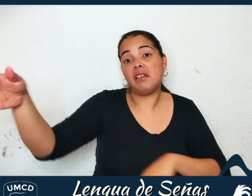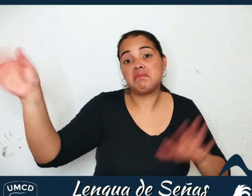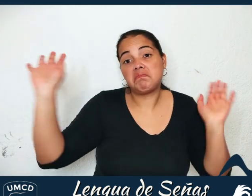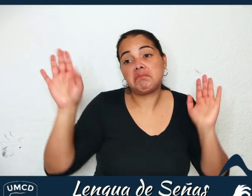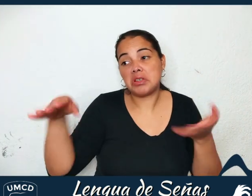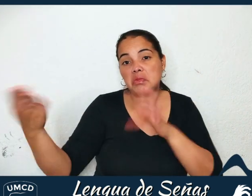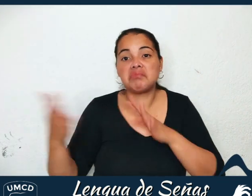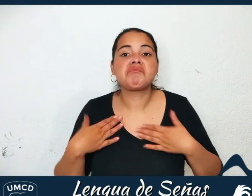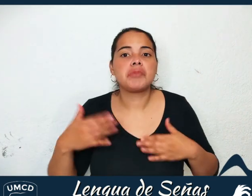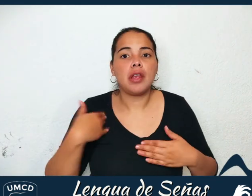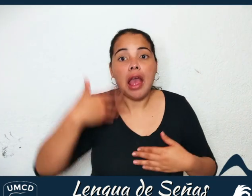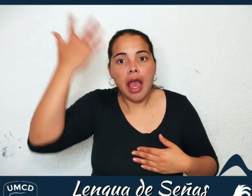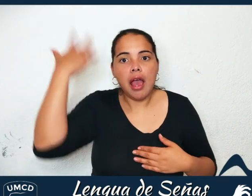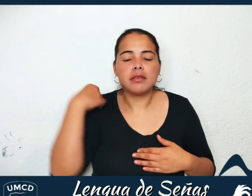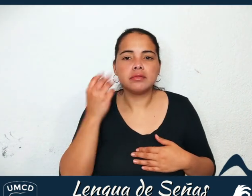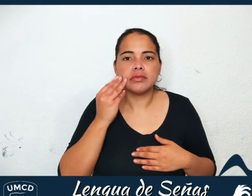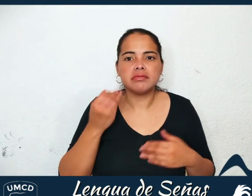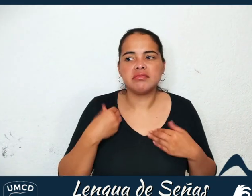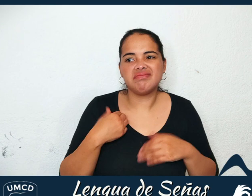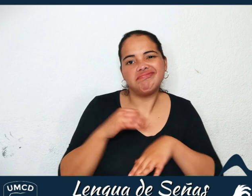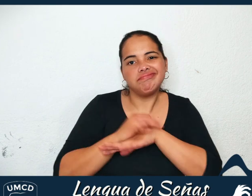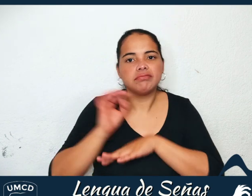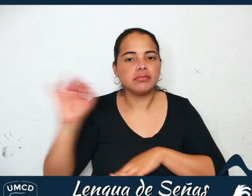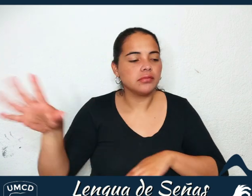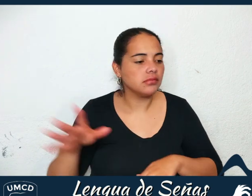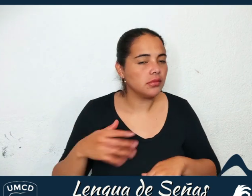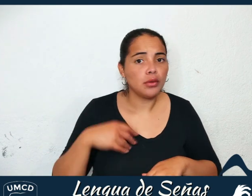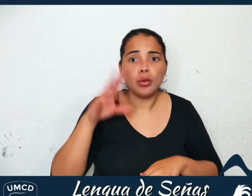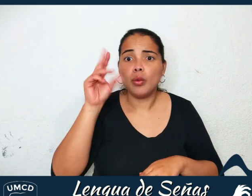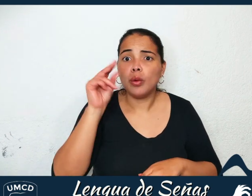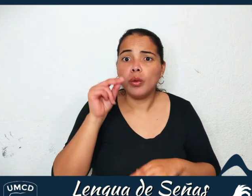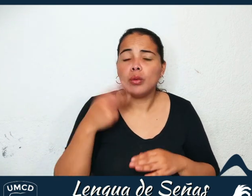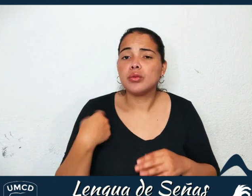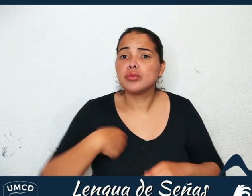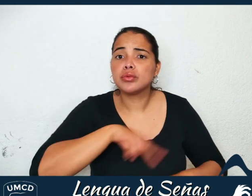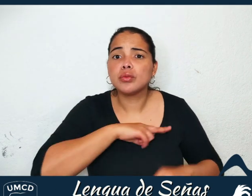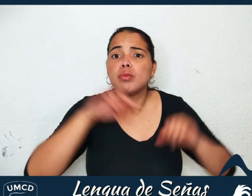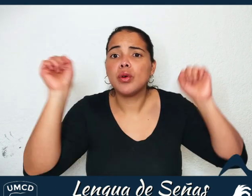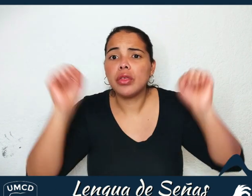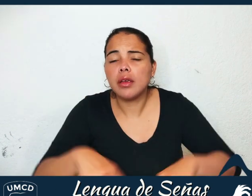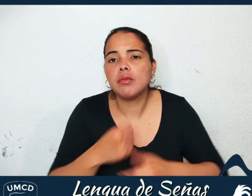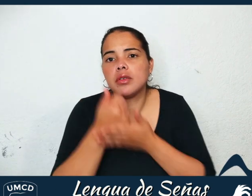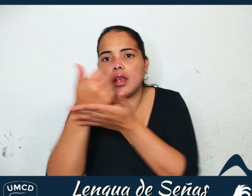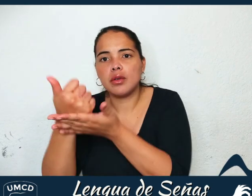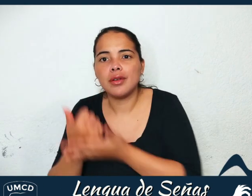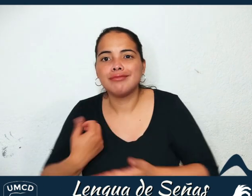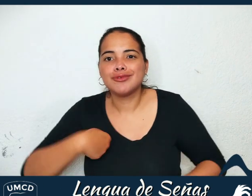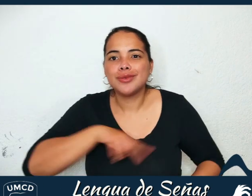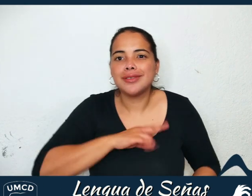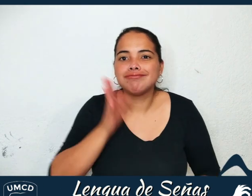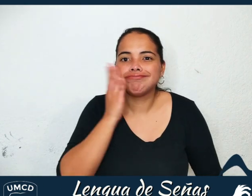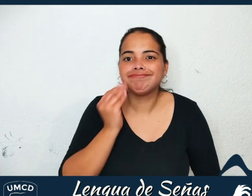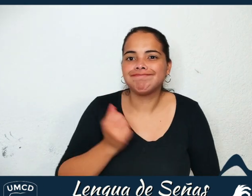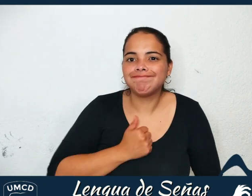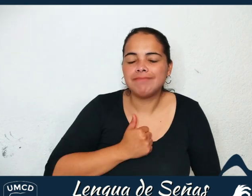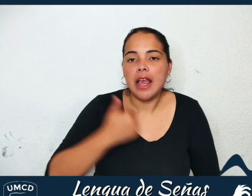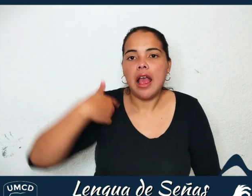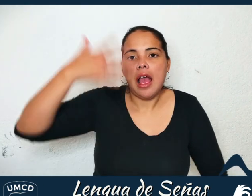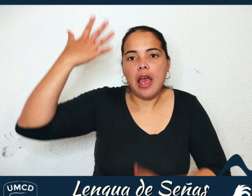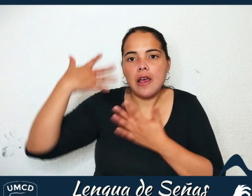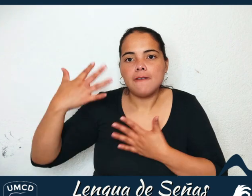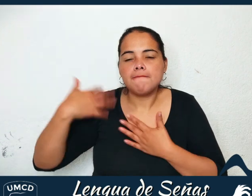dice: yo doy gracias de Dios que me consoló para yo poder consolar a otros. Vamos a aprender lo que